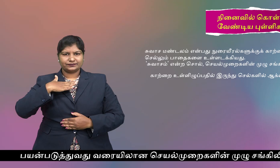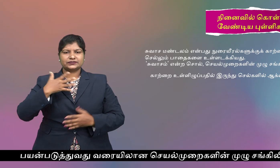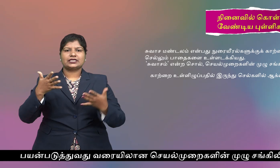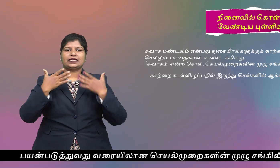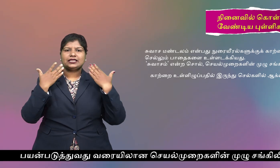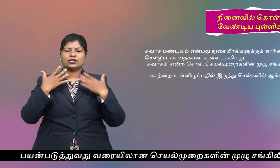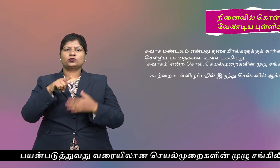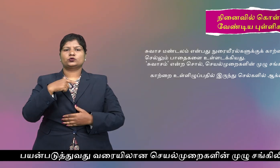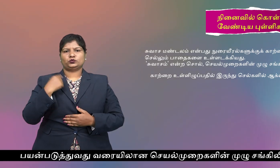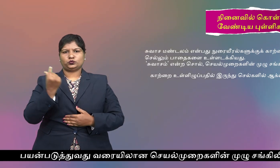சங்கிலியையும் குறிக்கிறது.